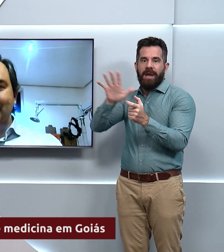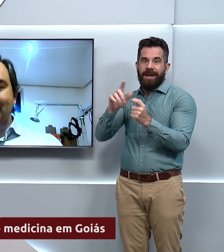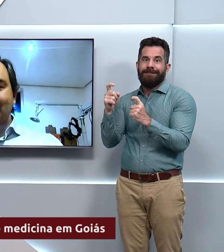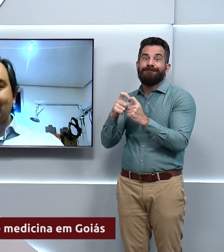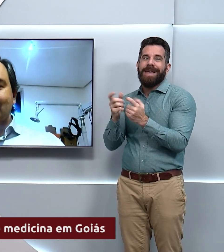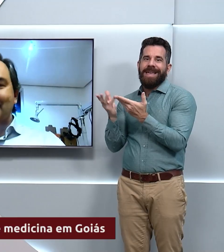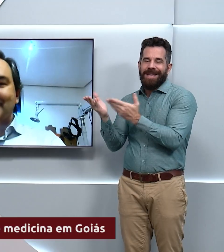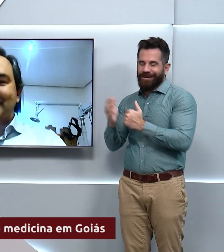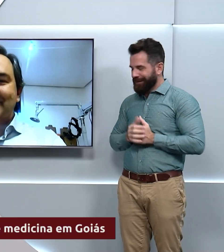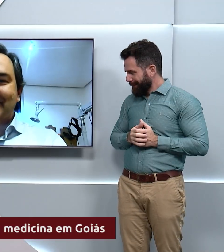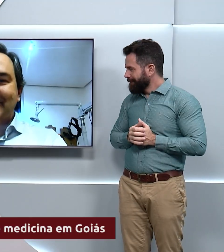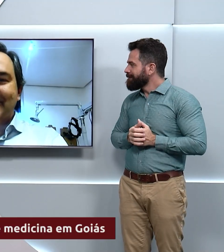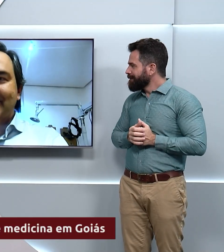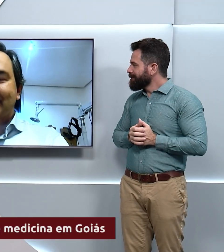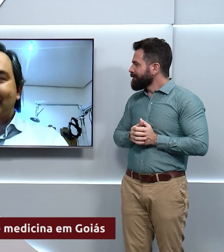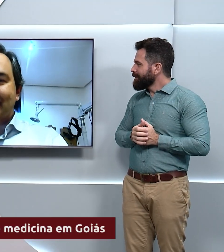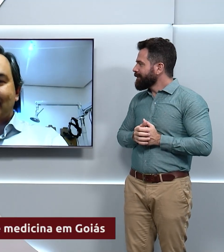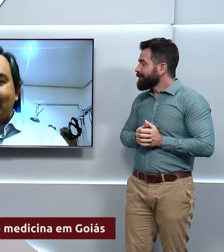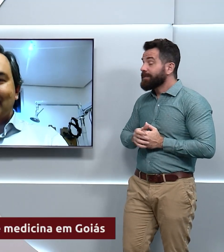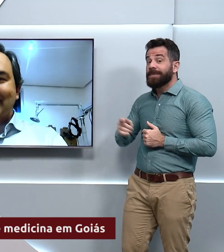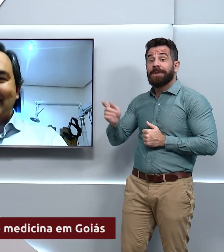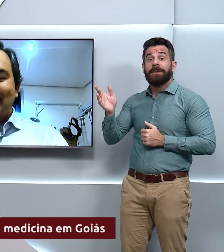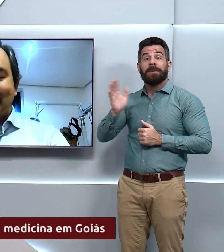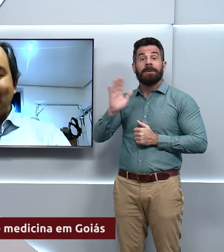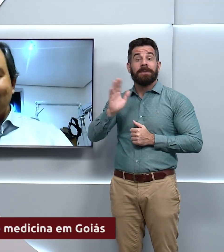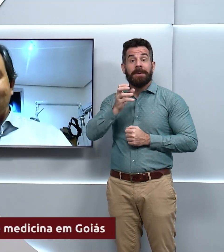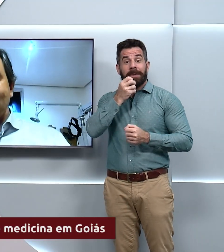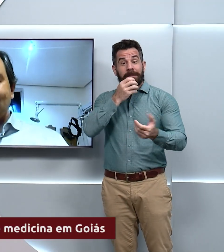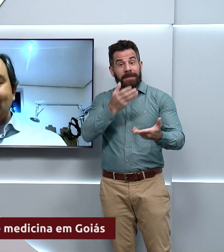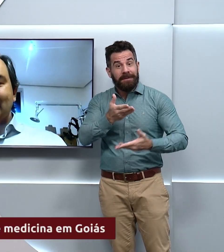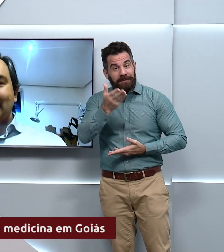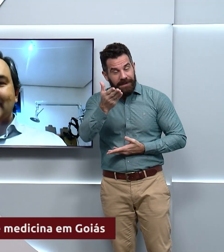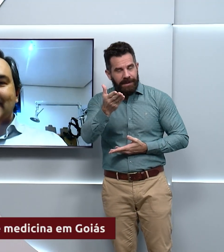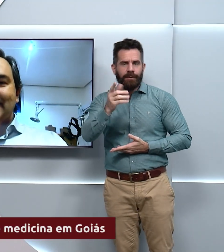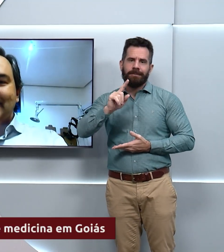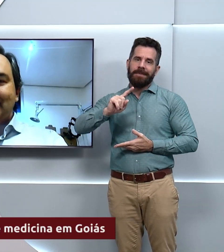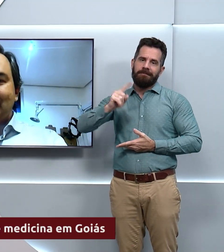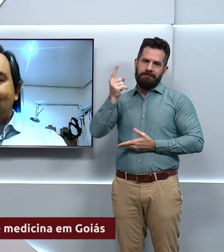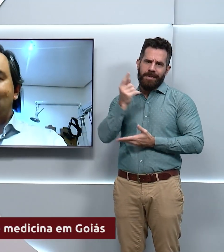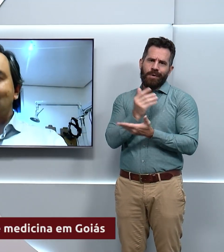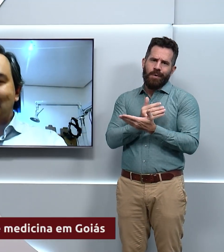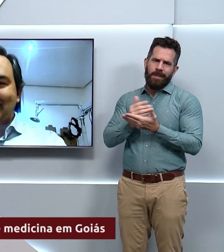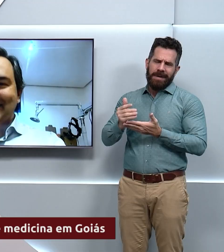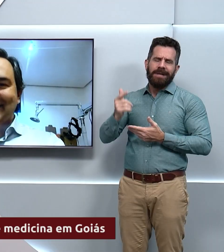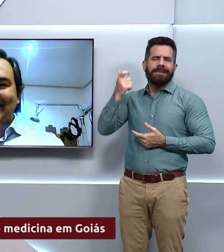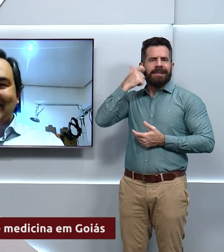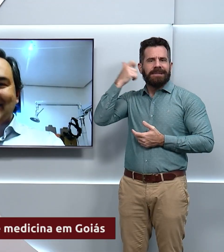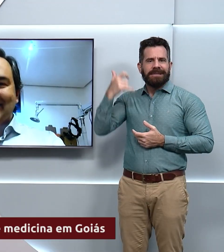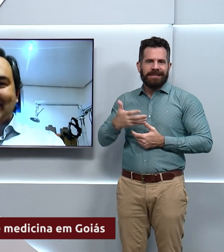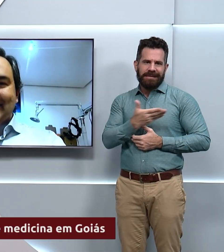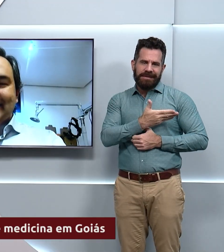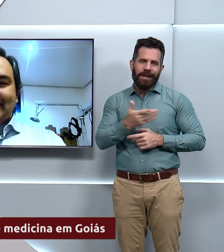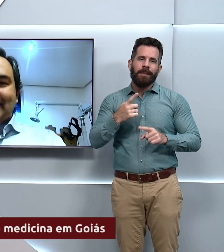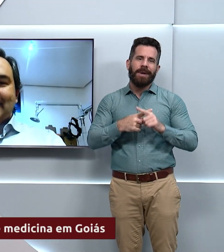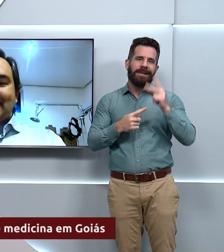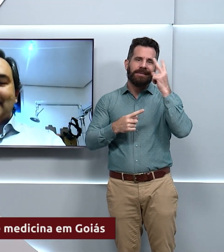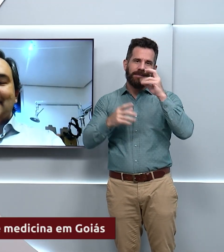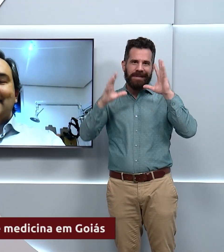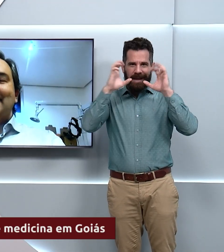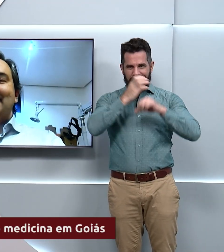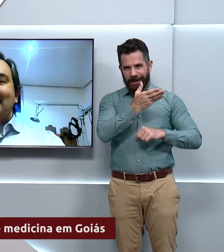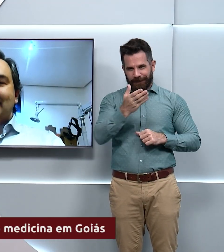para conversar com a gente. Olá, doutor Rafael, seja bem-vindo. Peço que para a gente começar, o senhor se descreva para o nosso público cego e de baixa